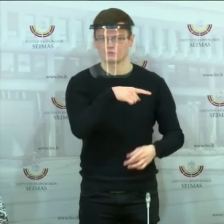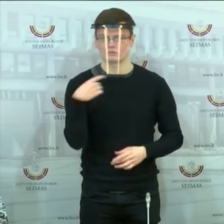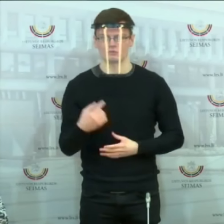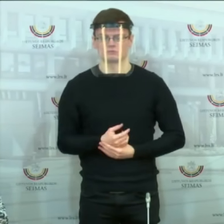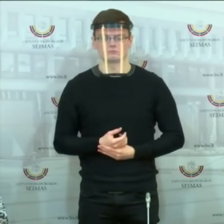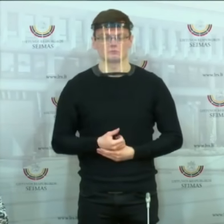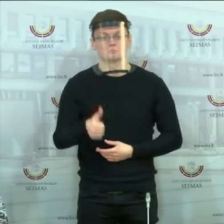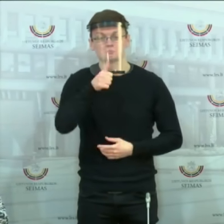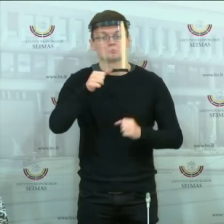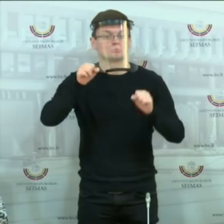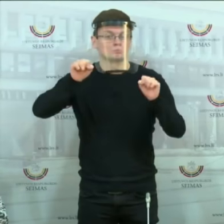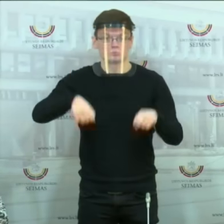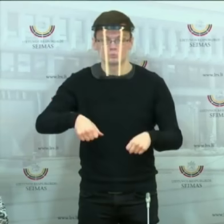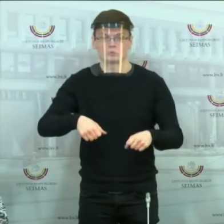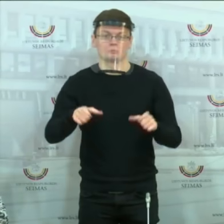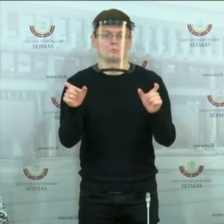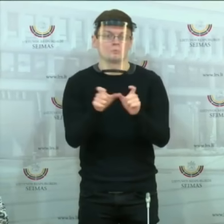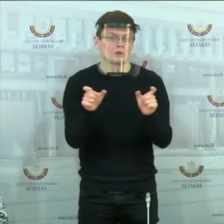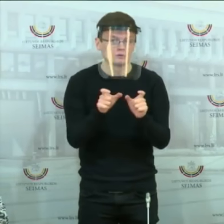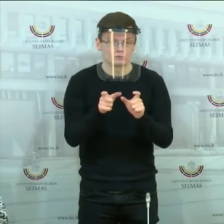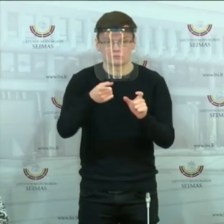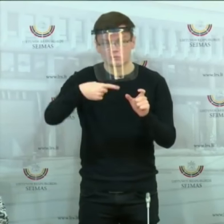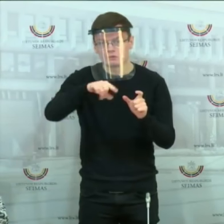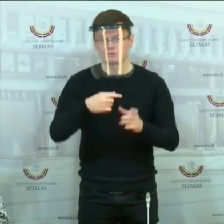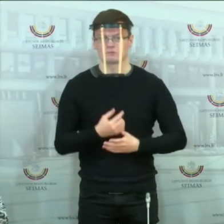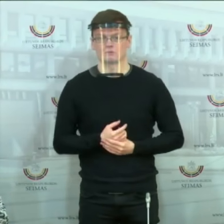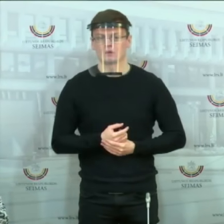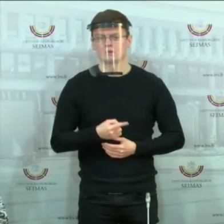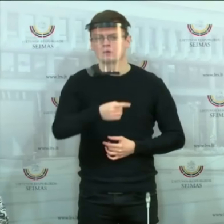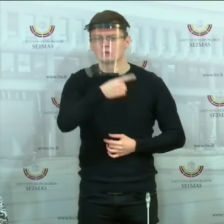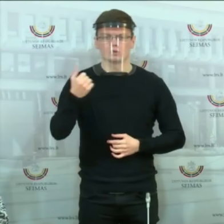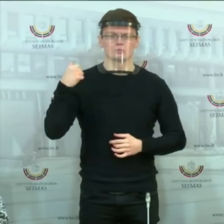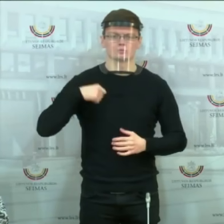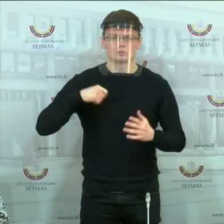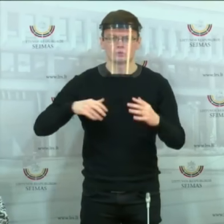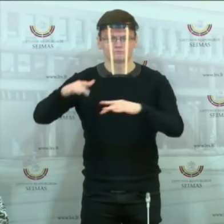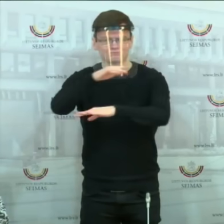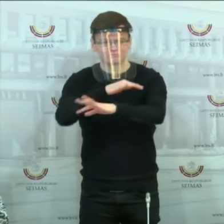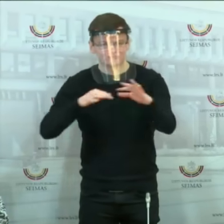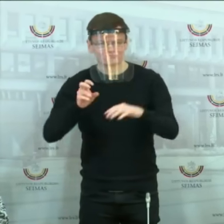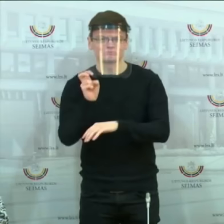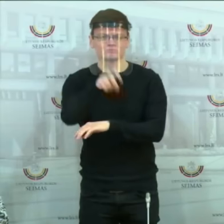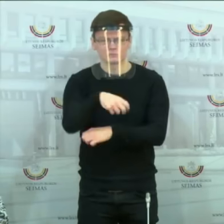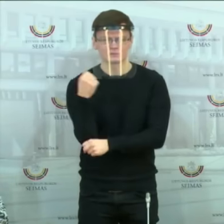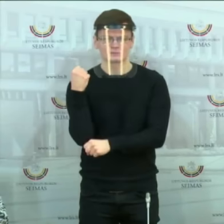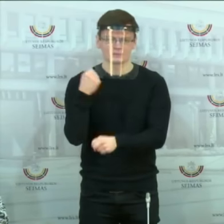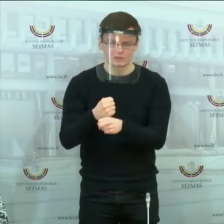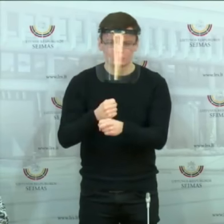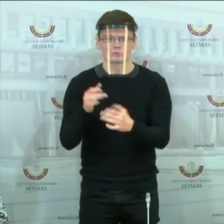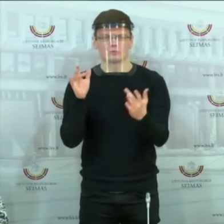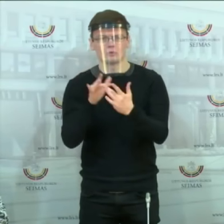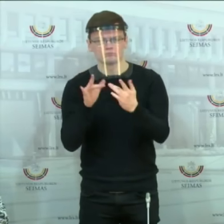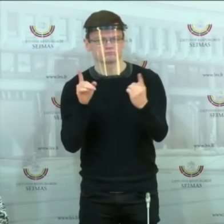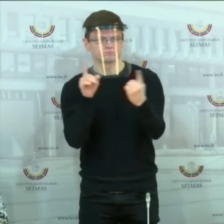Pavyzdys galėtų būti, pavyzdžiui, prekybos centras koks nors, kur yra daug žmonių, daug ateina, darbuotojas labai intensyviai